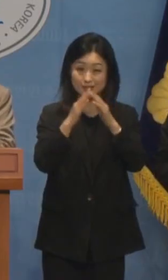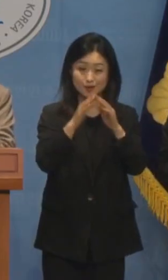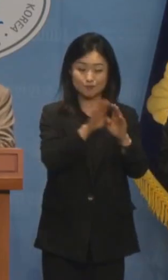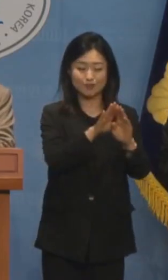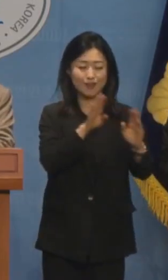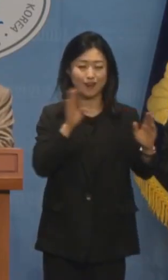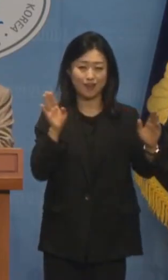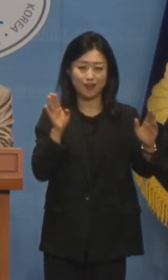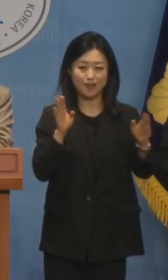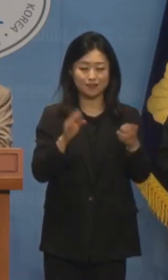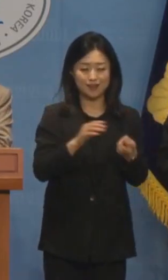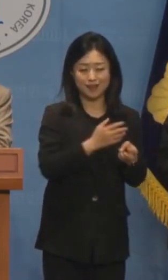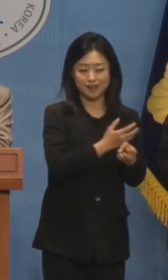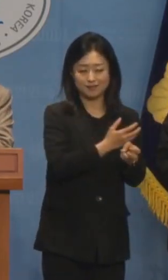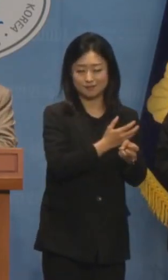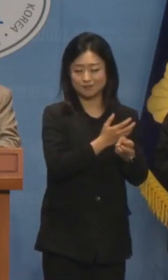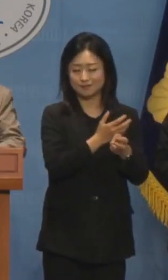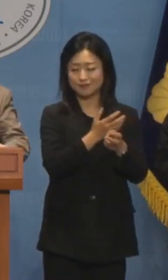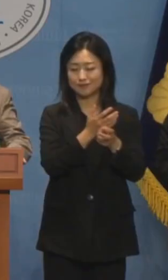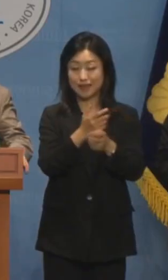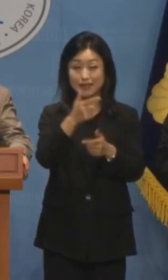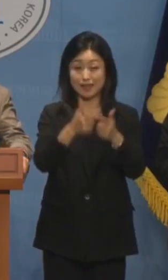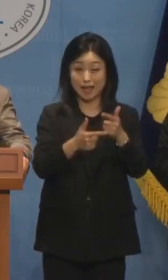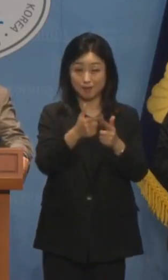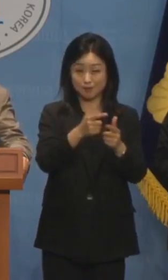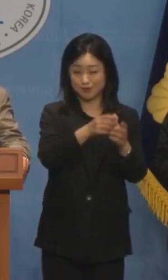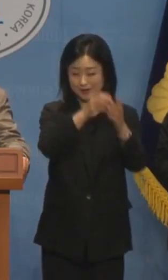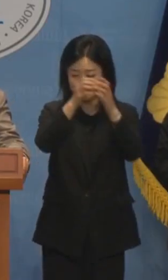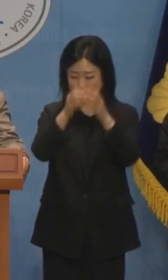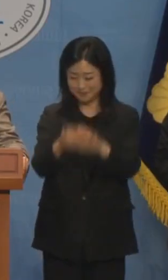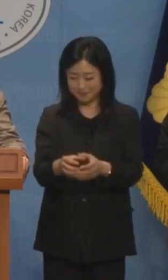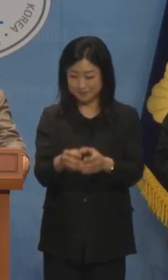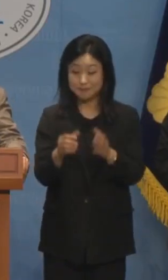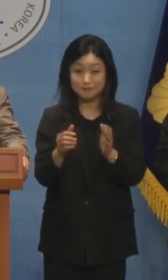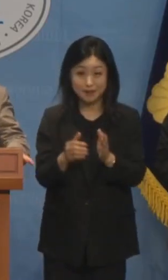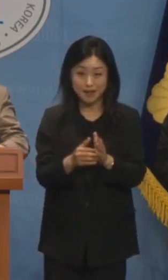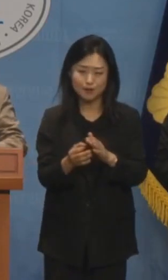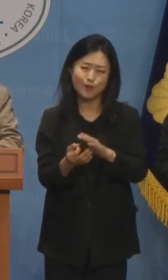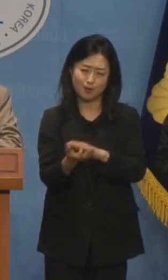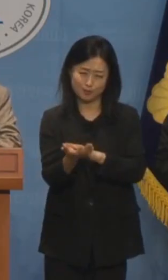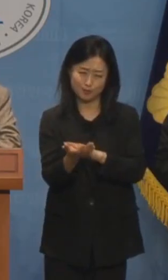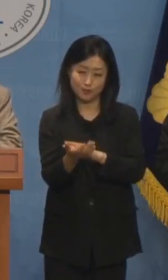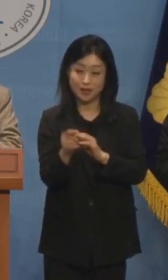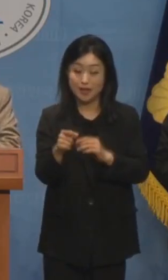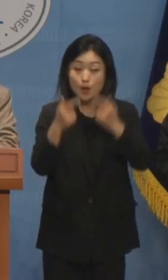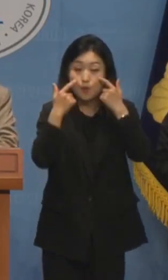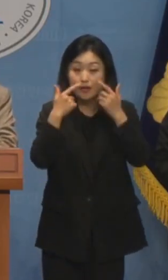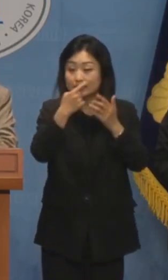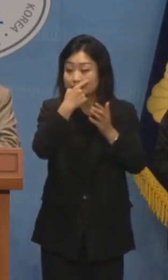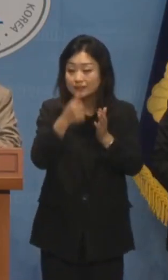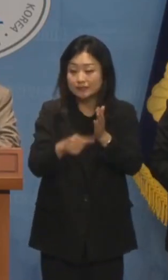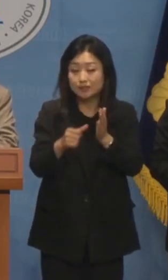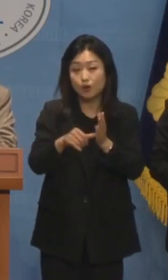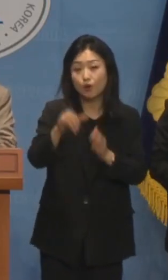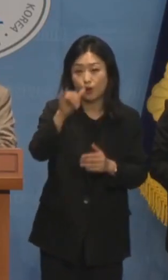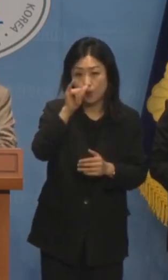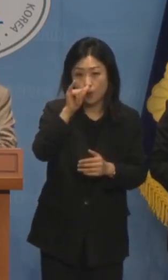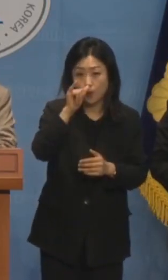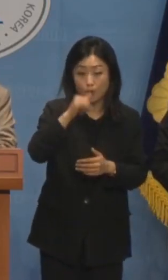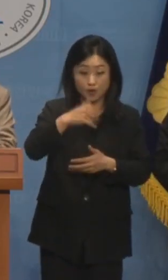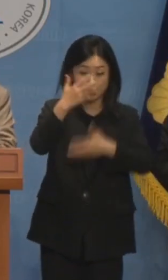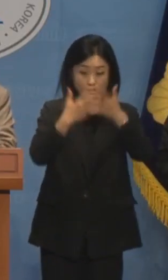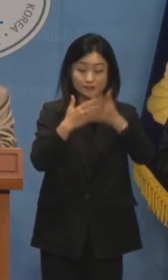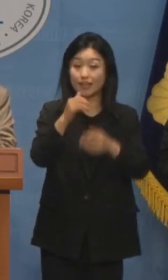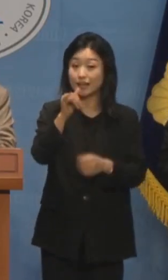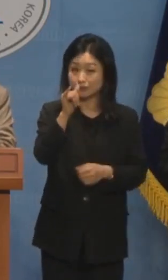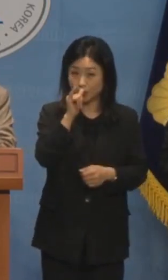뇌물을 실은 차가 들어갔습니다. 여러분, 이런 확실한 증거물과 영상이